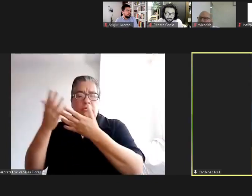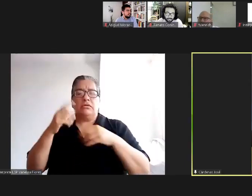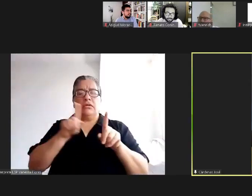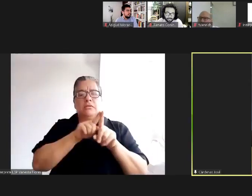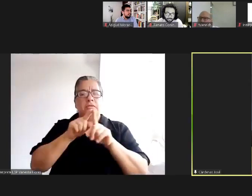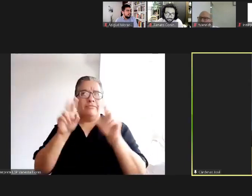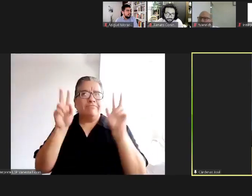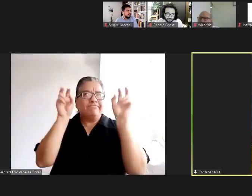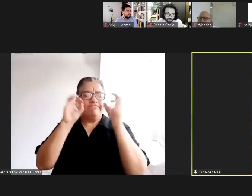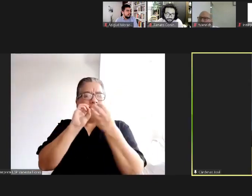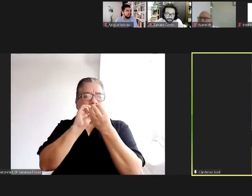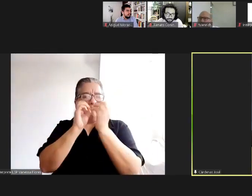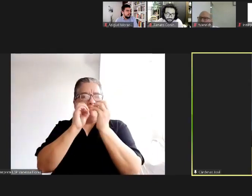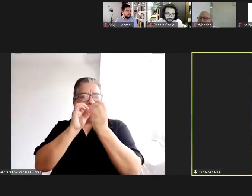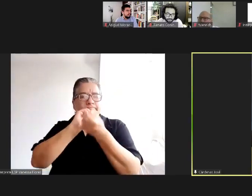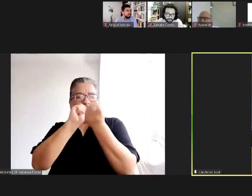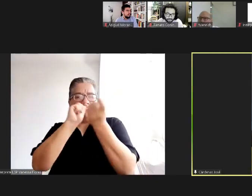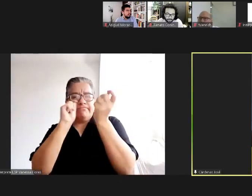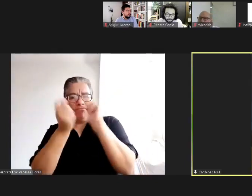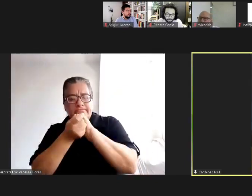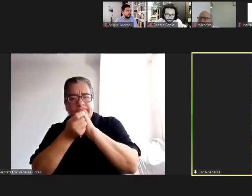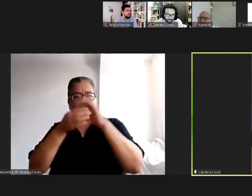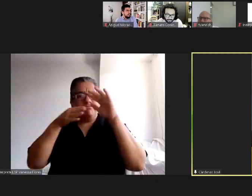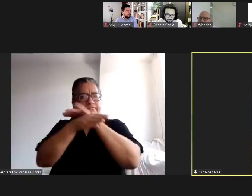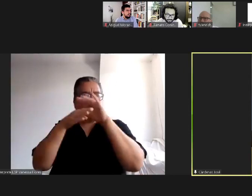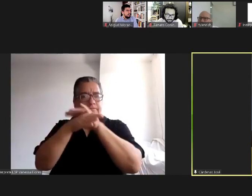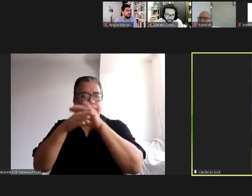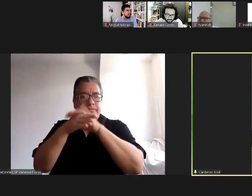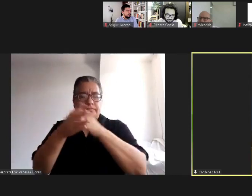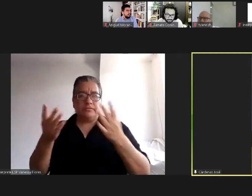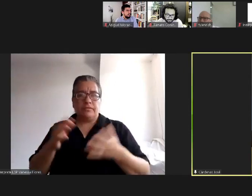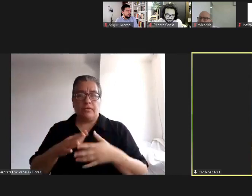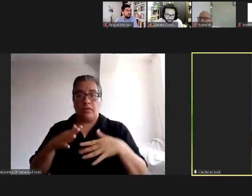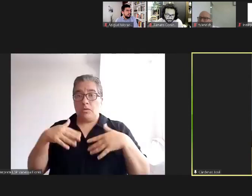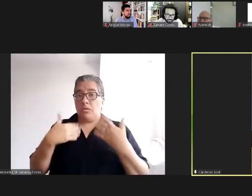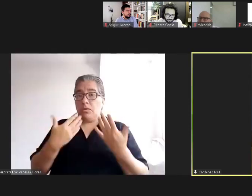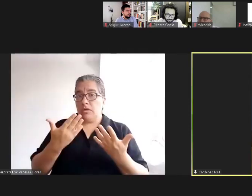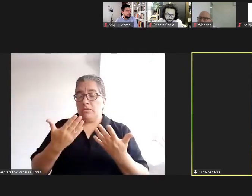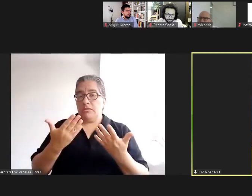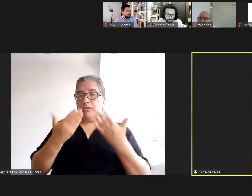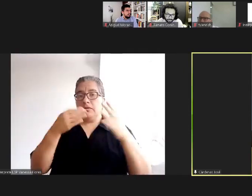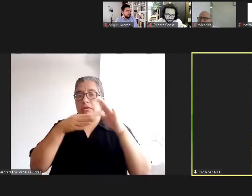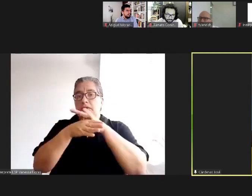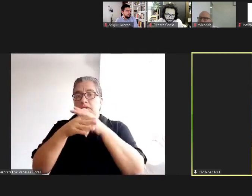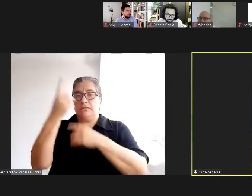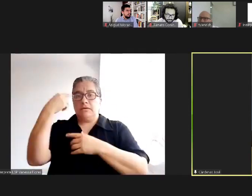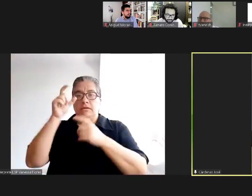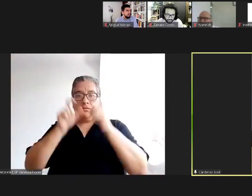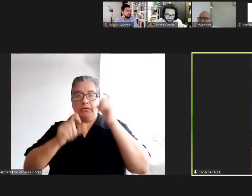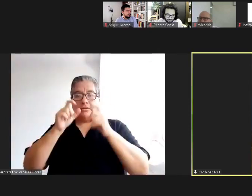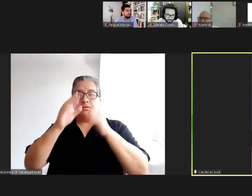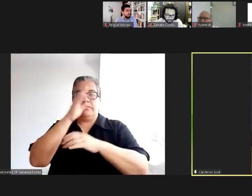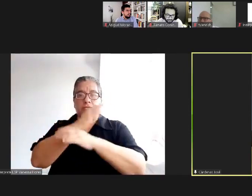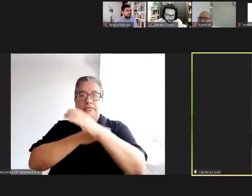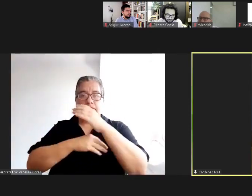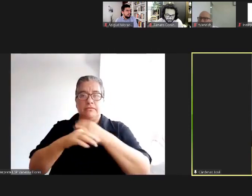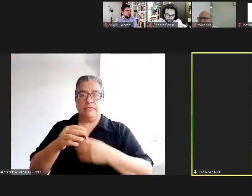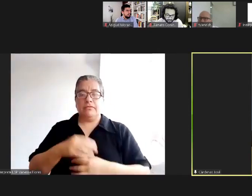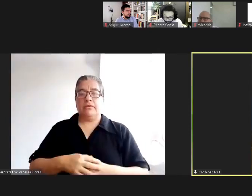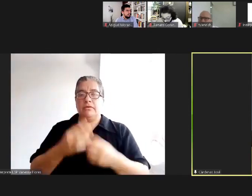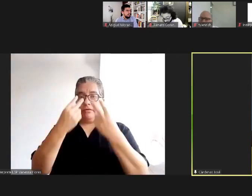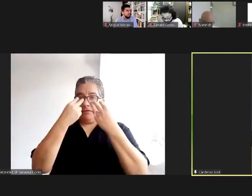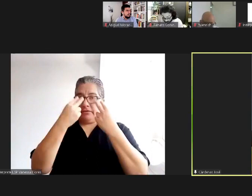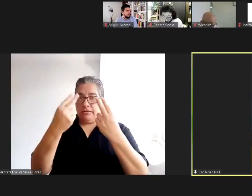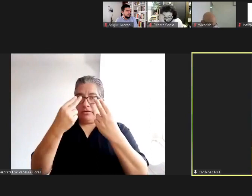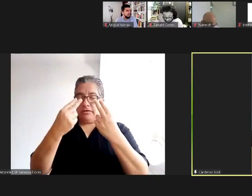comillas, de los elementos de accesibilidad para que puedan ser accesibles a las personas con discapacidad visual y